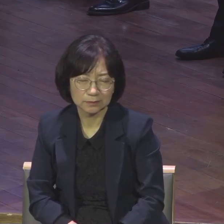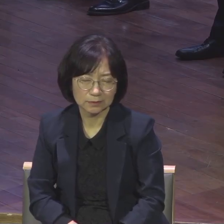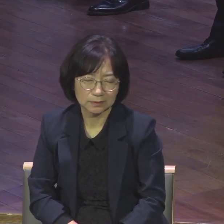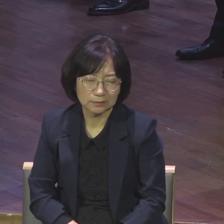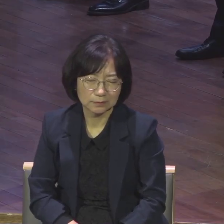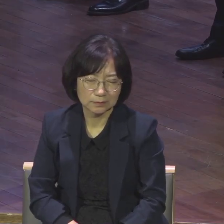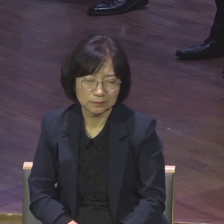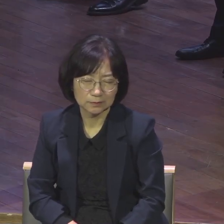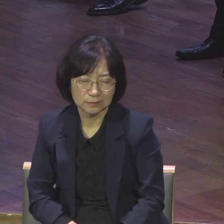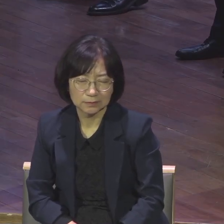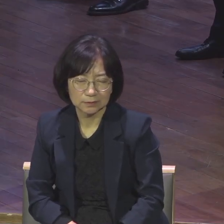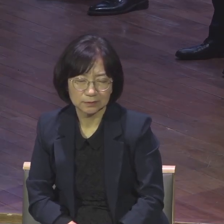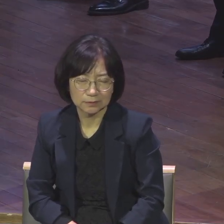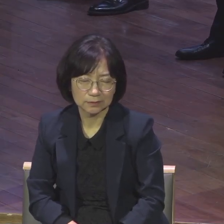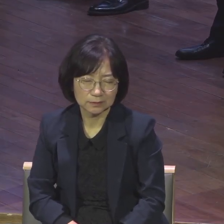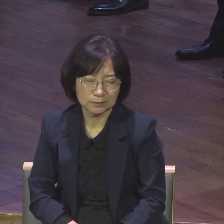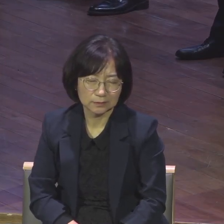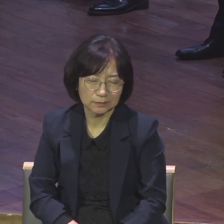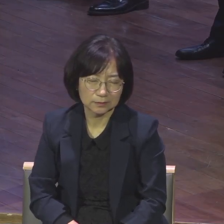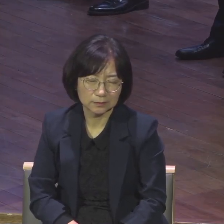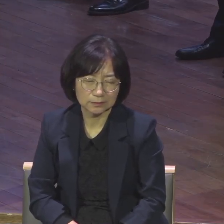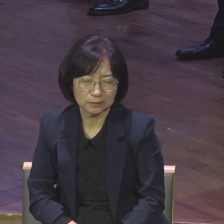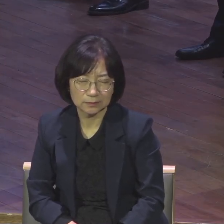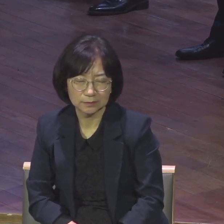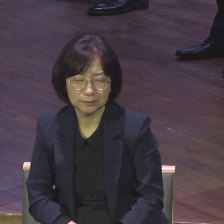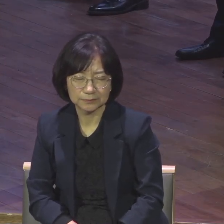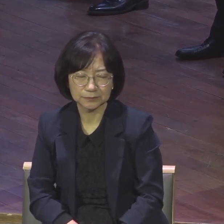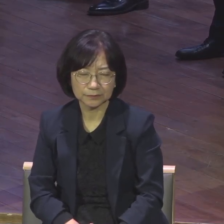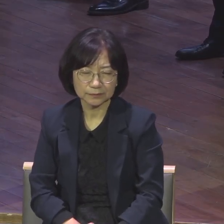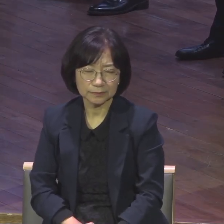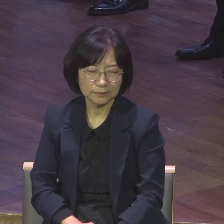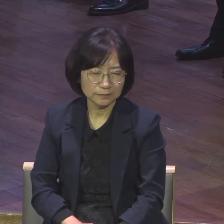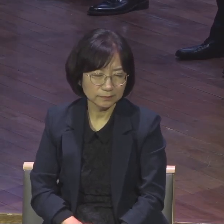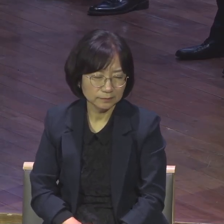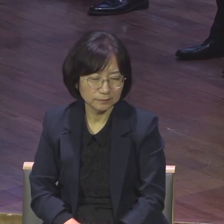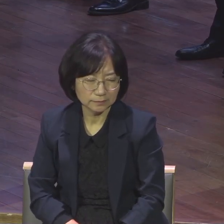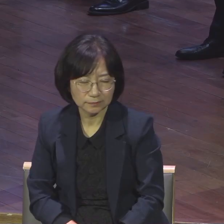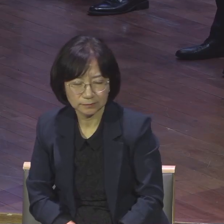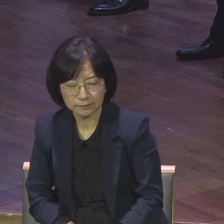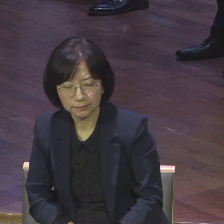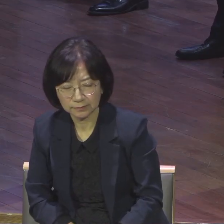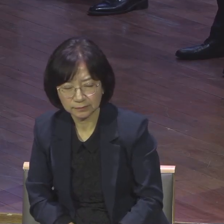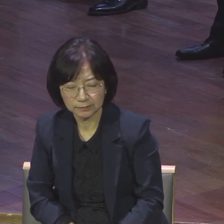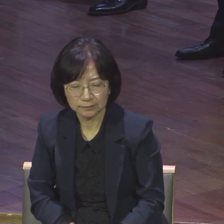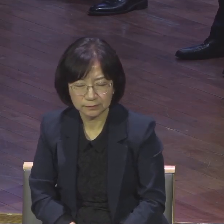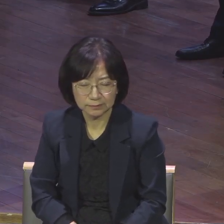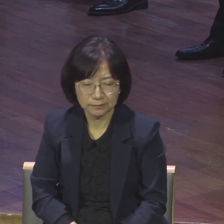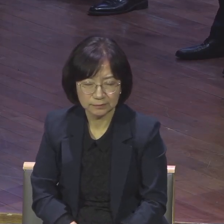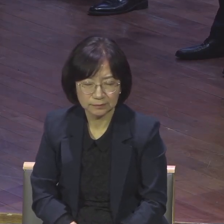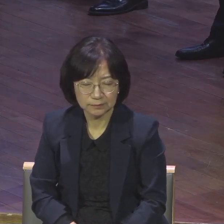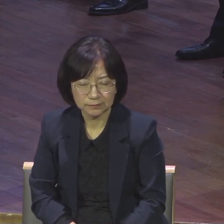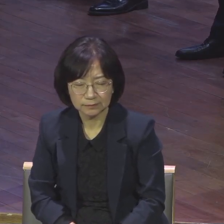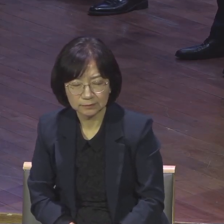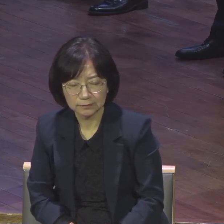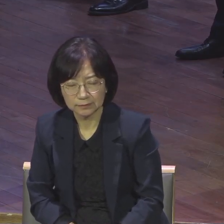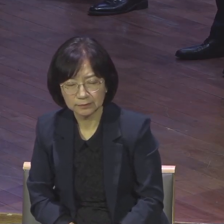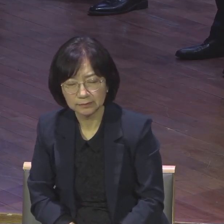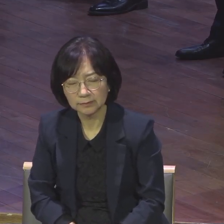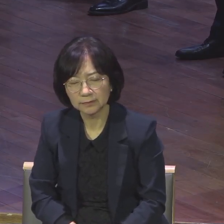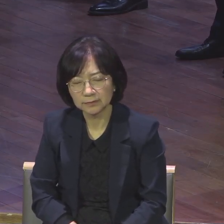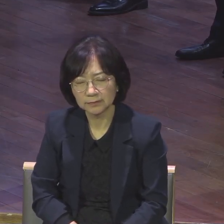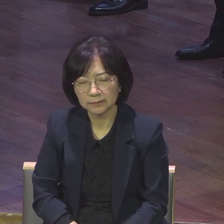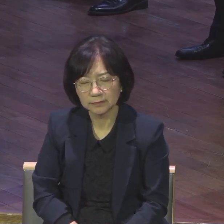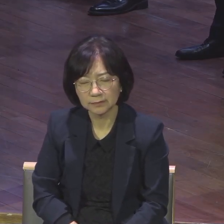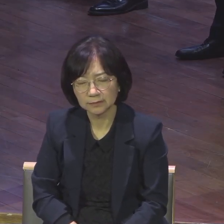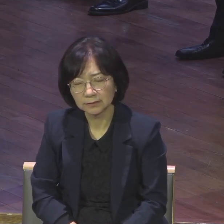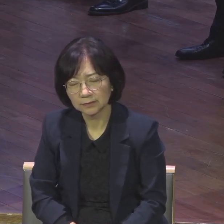주시옵소서. 하나님께서 우리 밤에 역사하여 주시옵소서. 하나님 그동안 눈물이 없는 아니기를 하나님 눈물이 함께